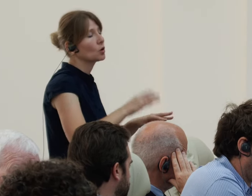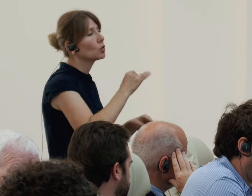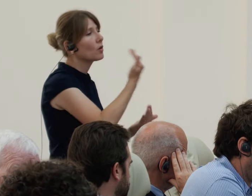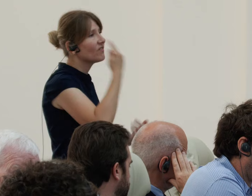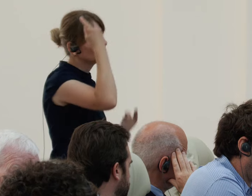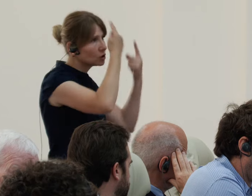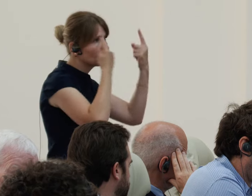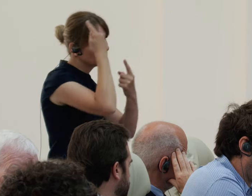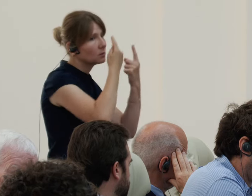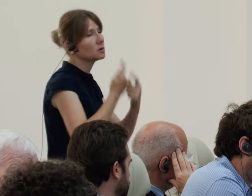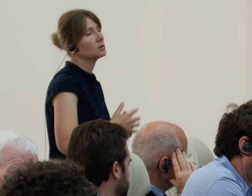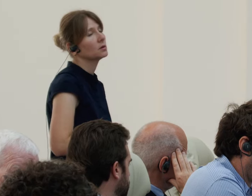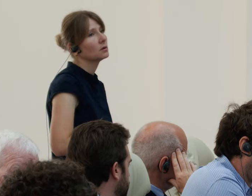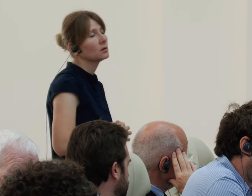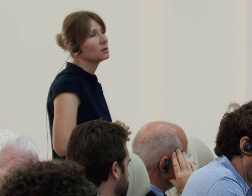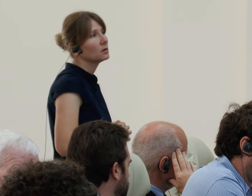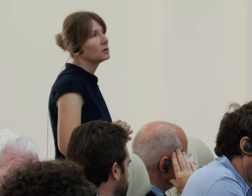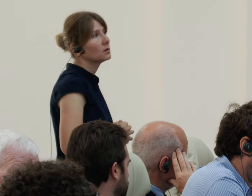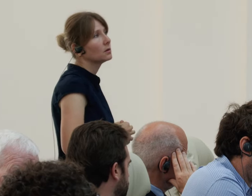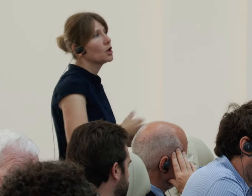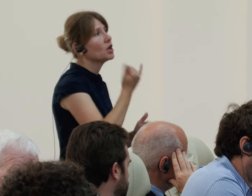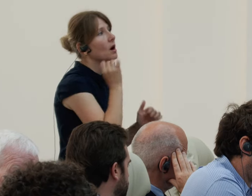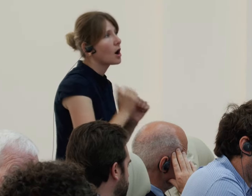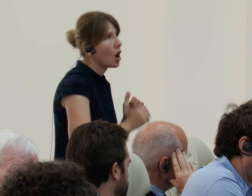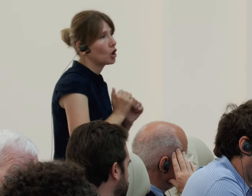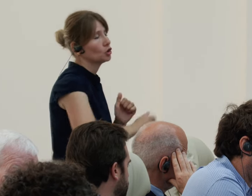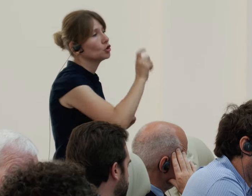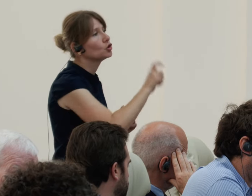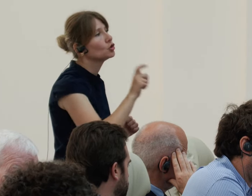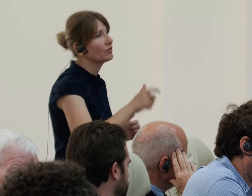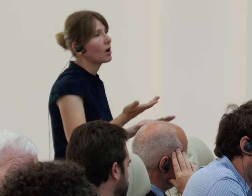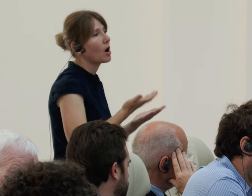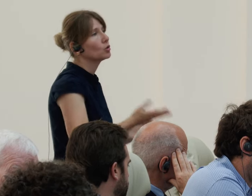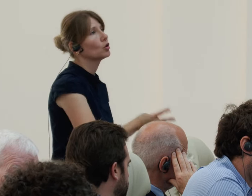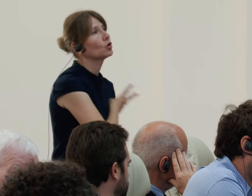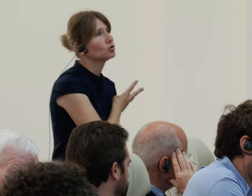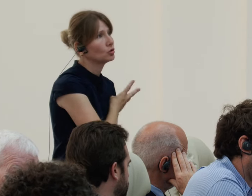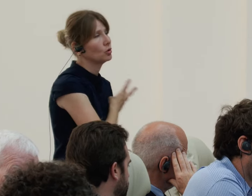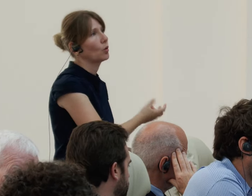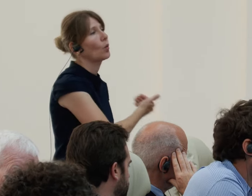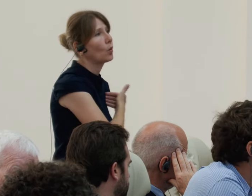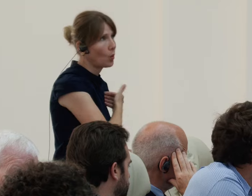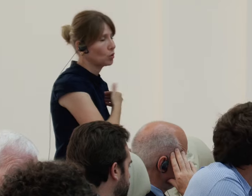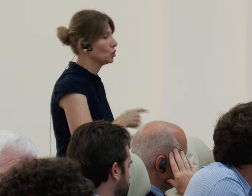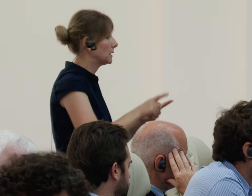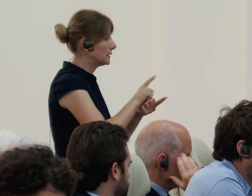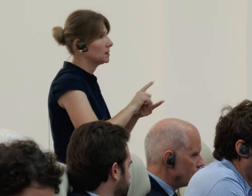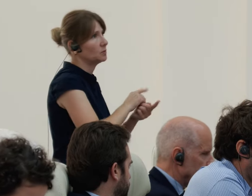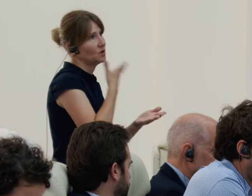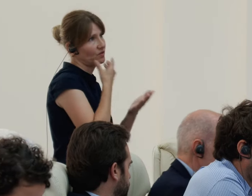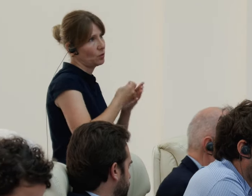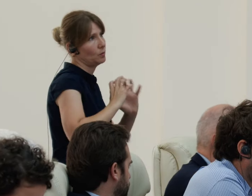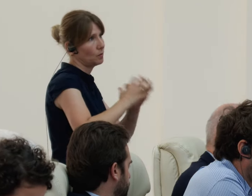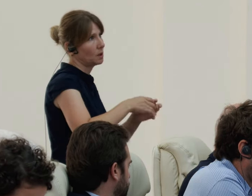viziunea, nu doar ministerul, ci viziunea și fiecare persoană în parte care vrea să schimbe lucrurile în